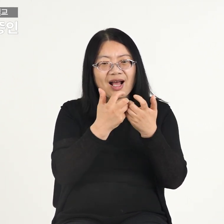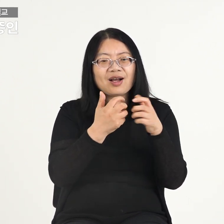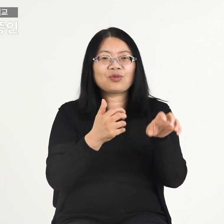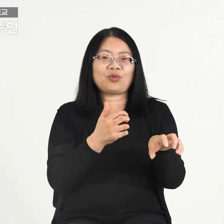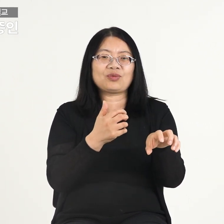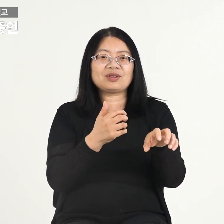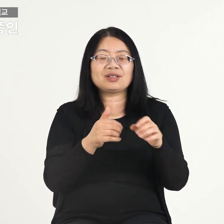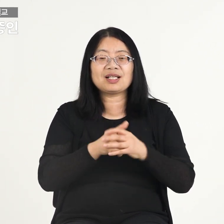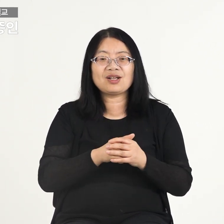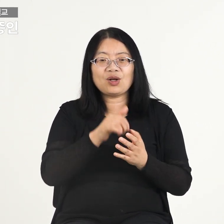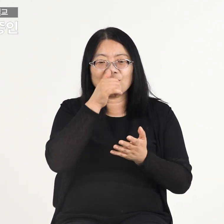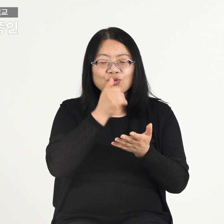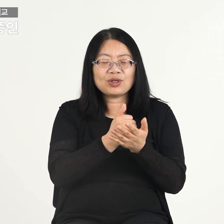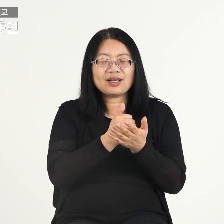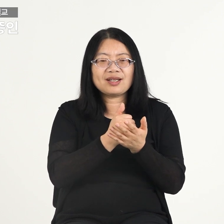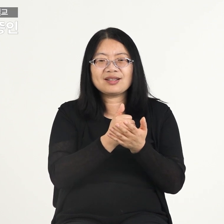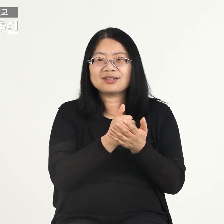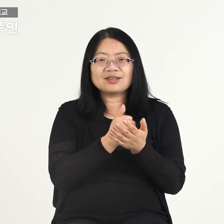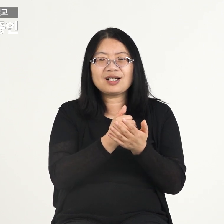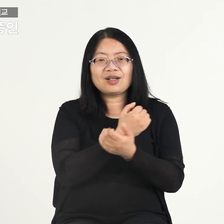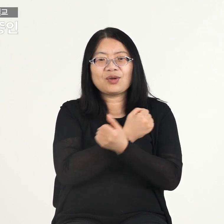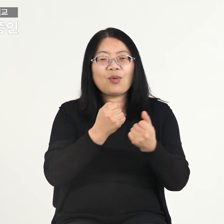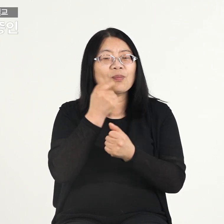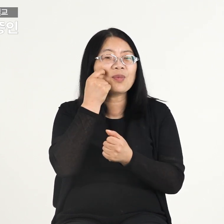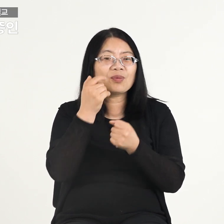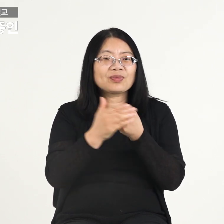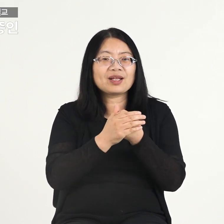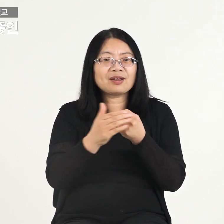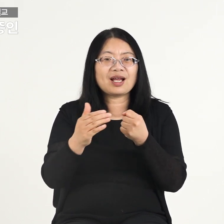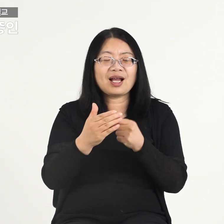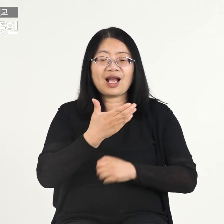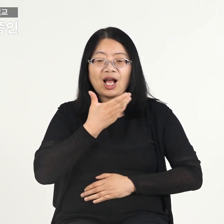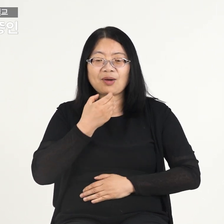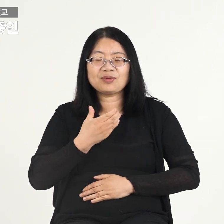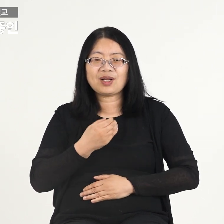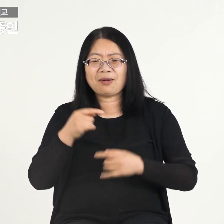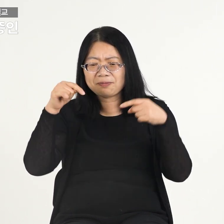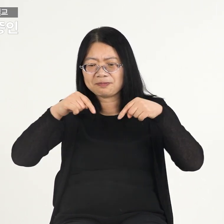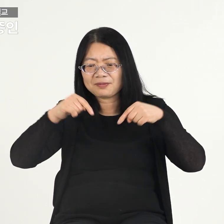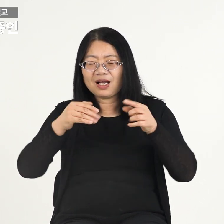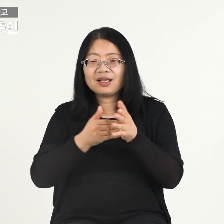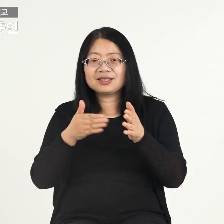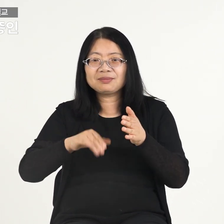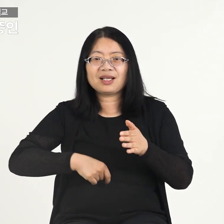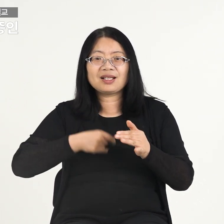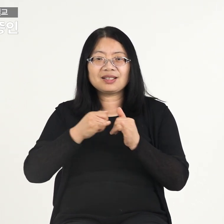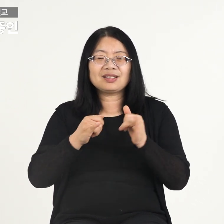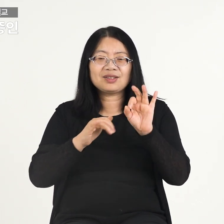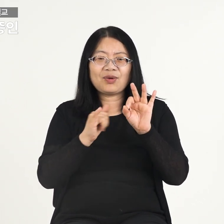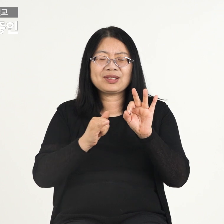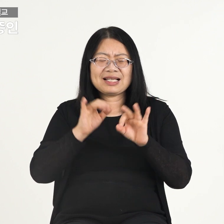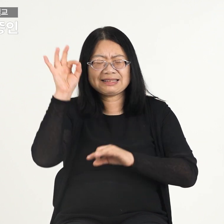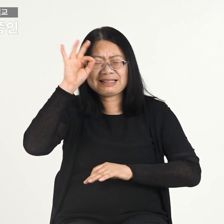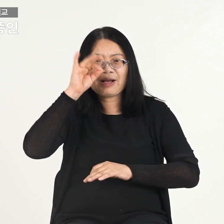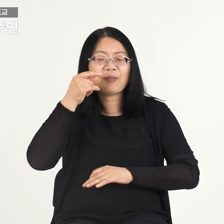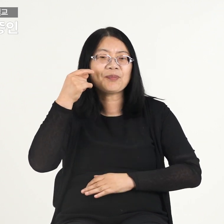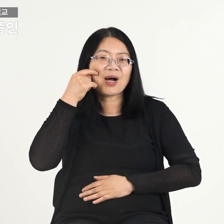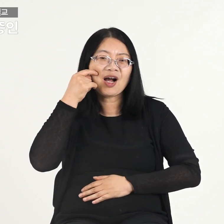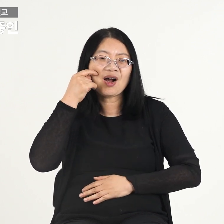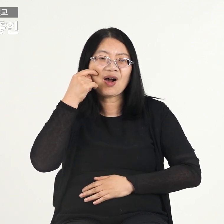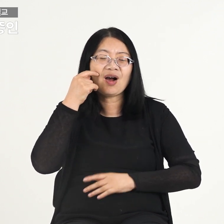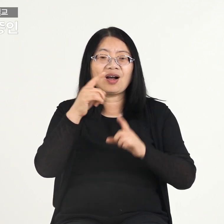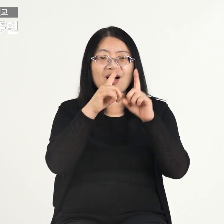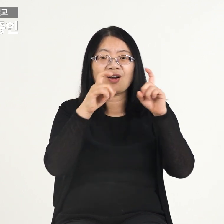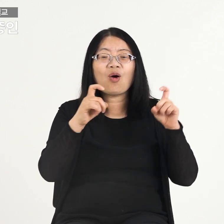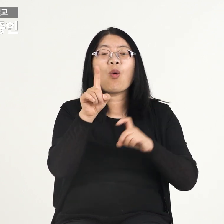죄악을 간과할 수 없어서 아브라함하고 딜까지 했지만 의인 10명을 찾을 수가 없었던